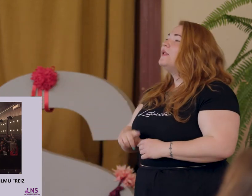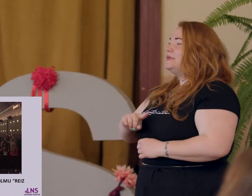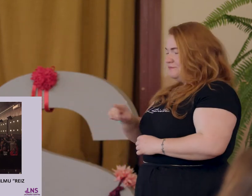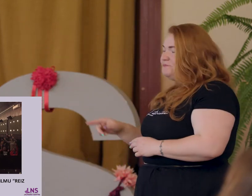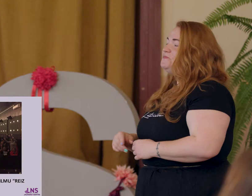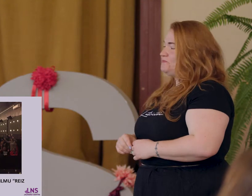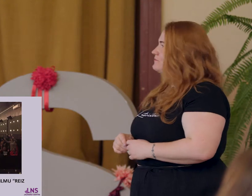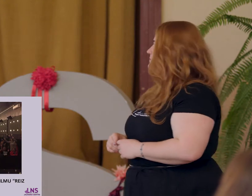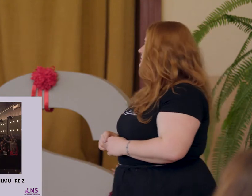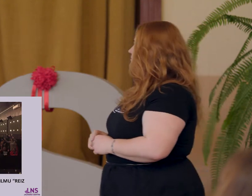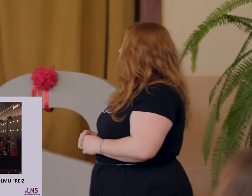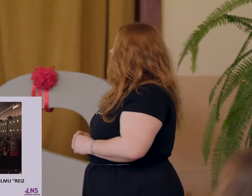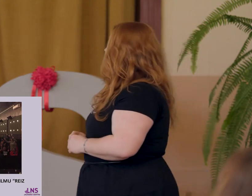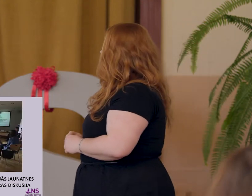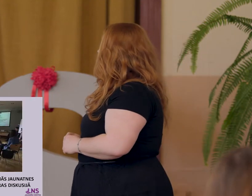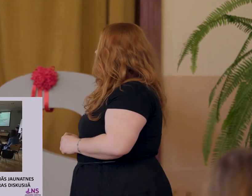līdz beigām, kā izveidot filmu.